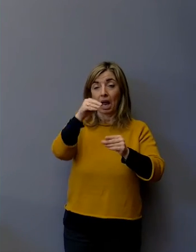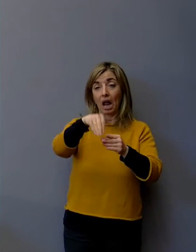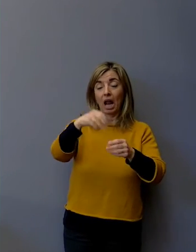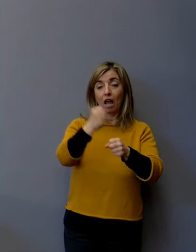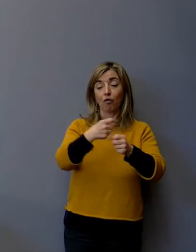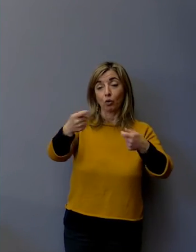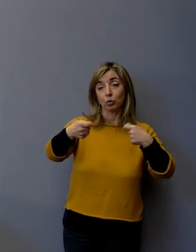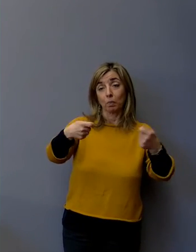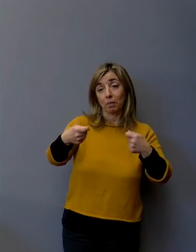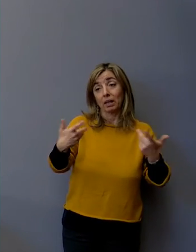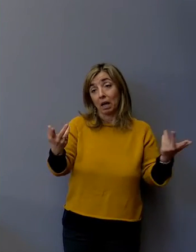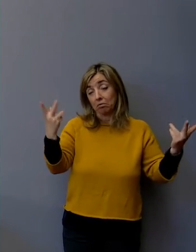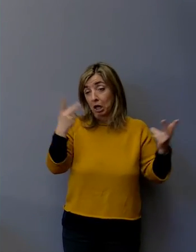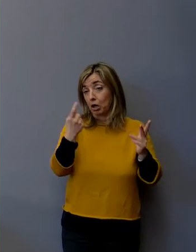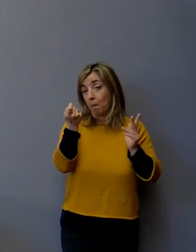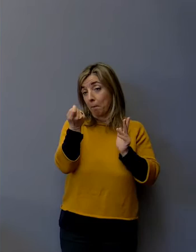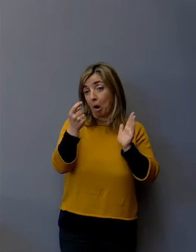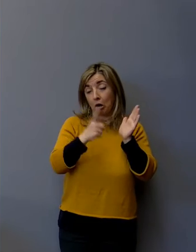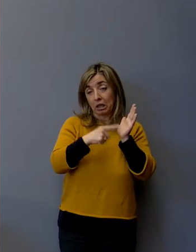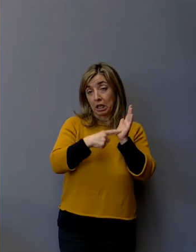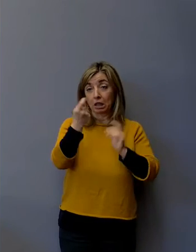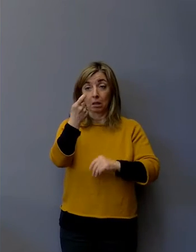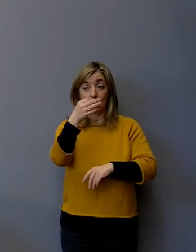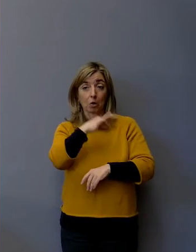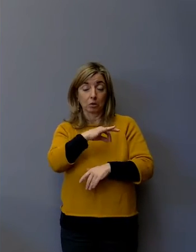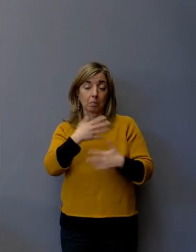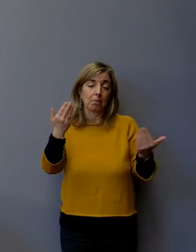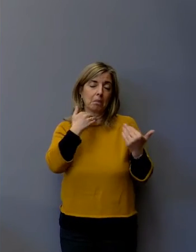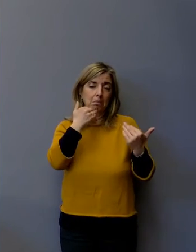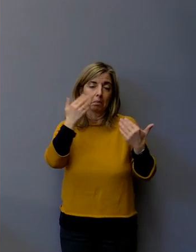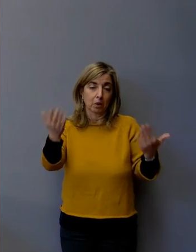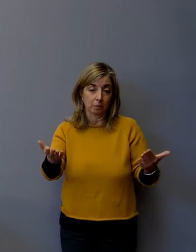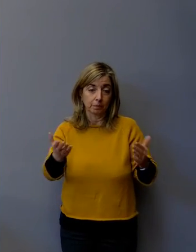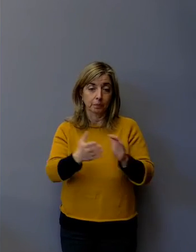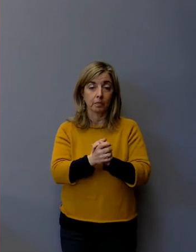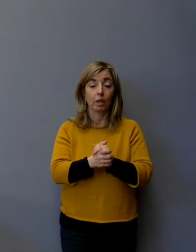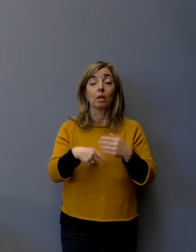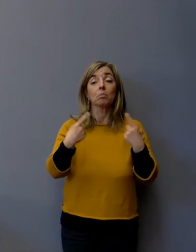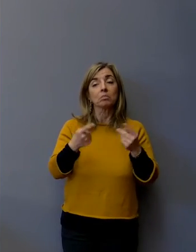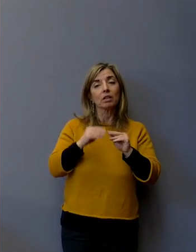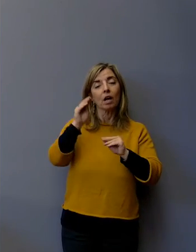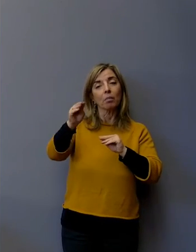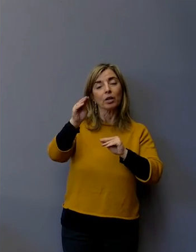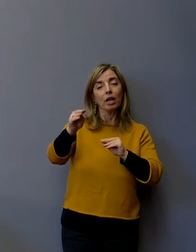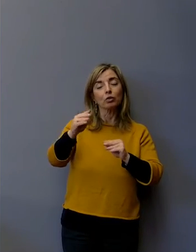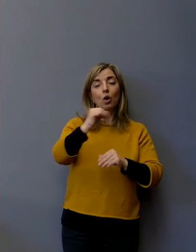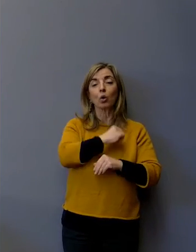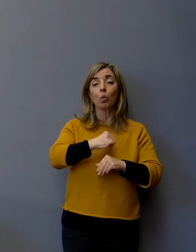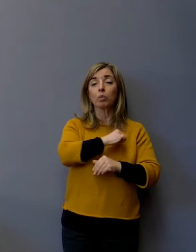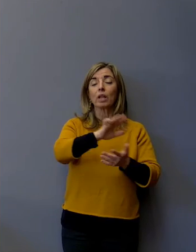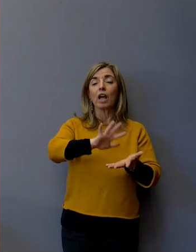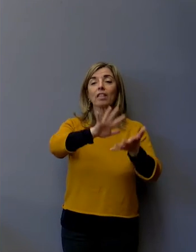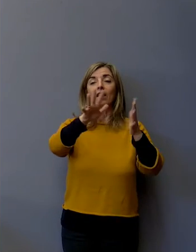potuto parlare dell'elettrificazione delle banchine avevamo chiesto un documento che il comune fosse parte attiva e perché e non sarebbe di pertinenza